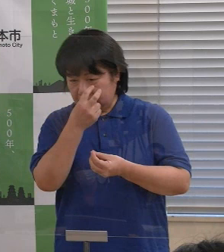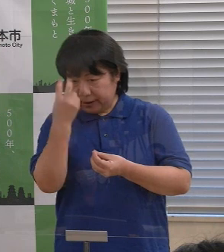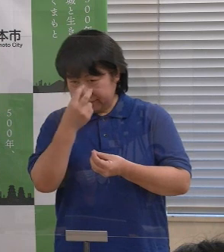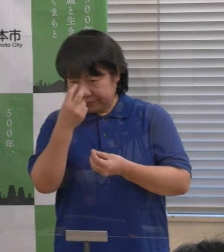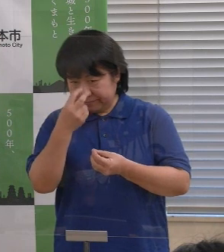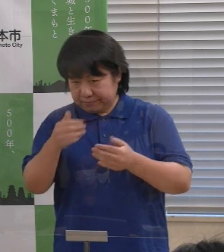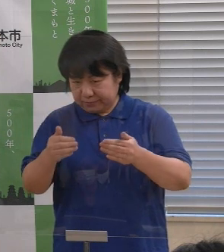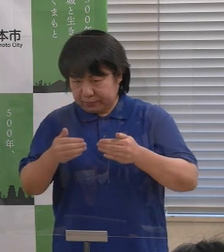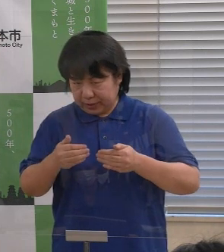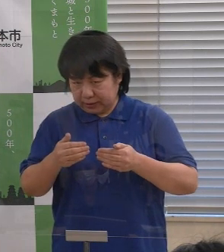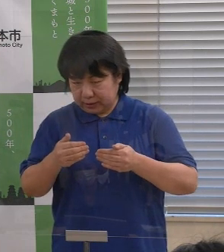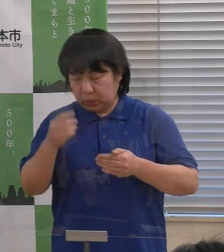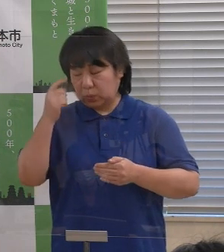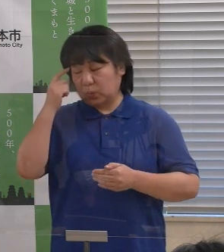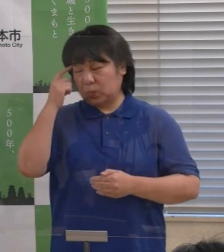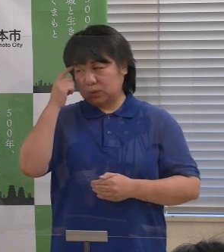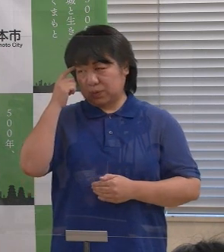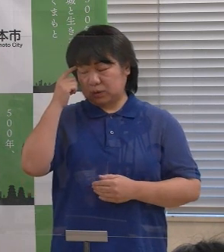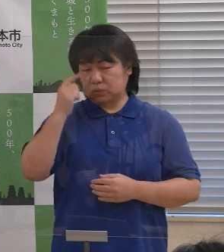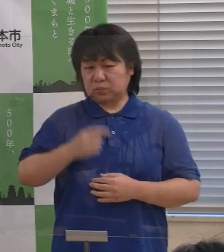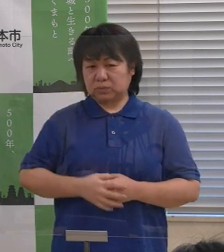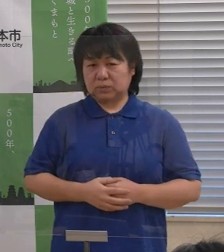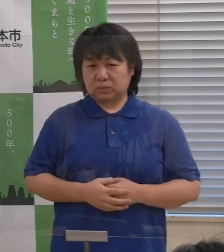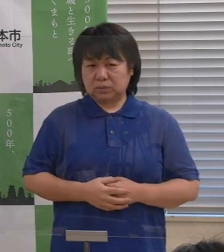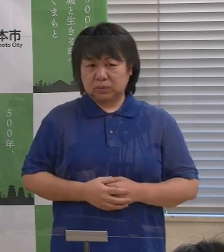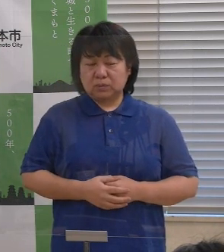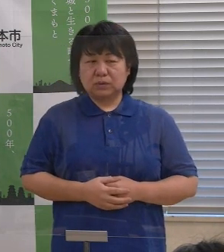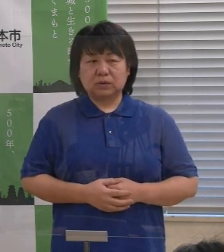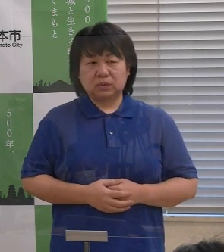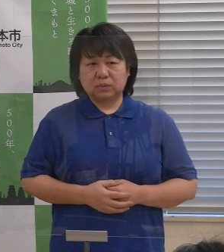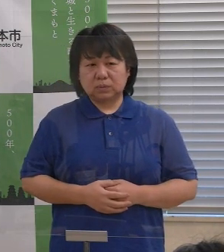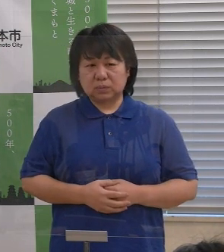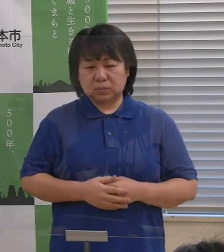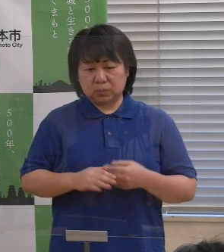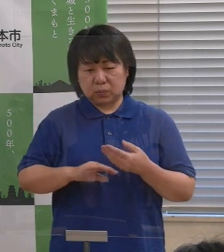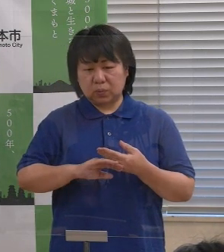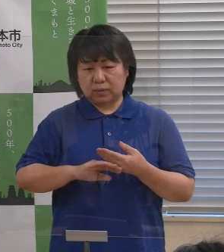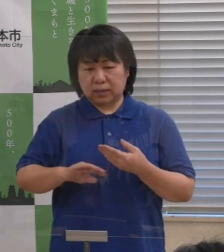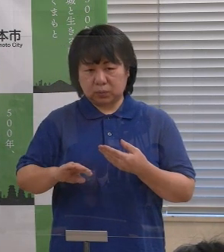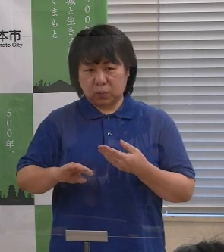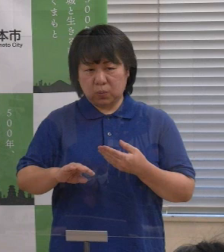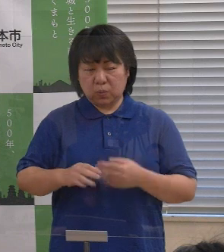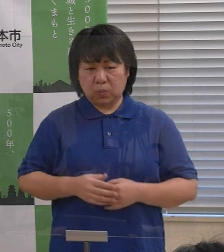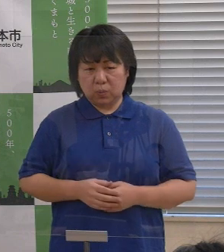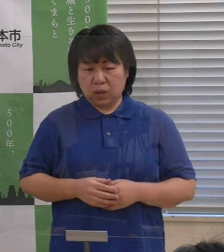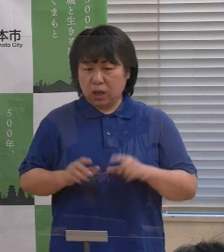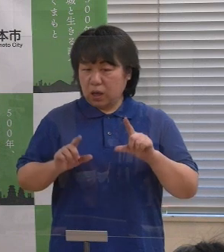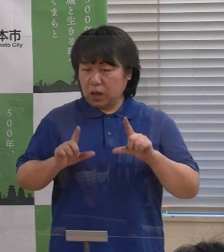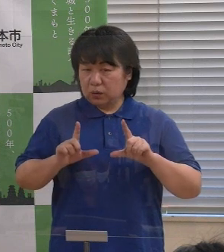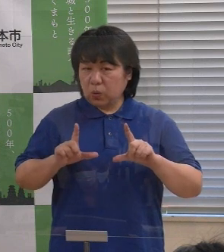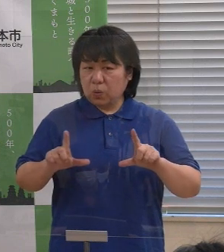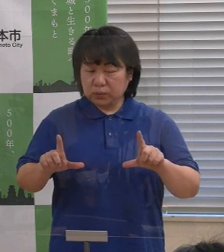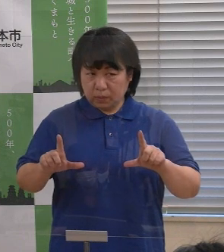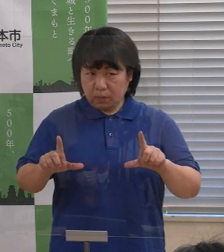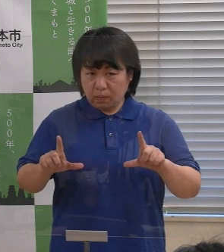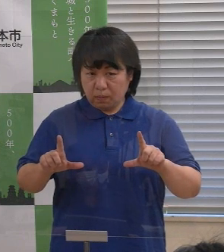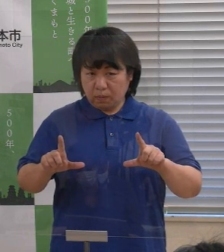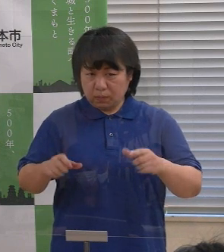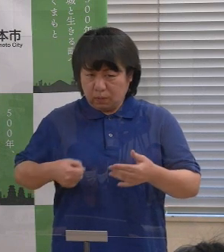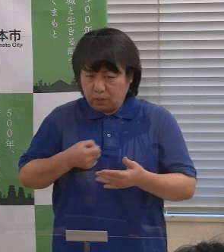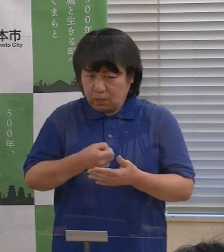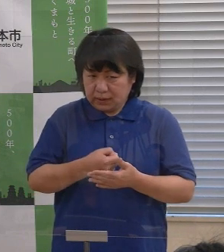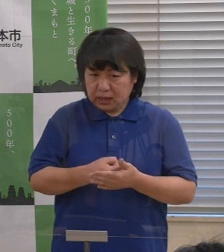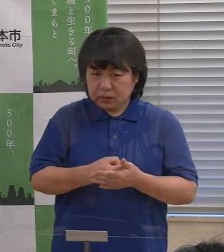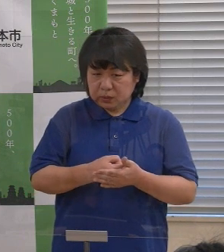るべきだったかもしれないと思いますし、まあ、あとそのやっぱり公表を決断